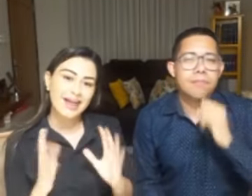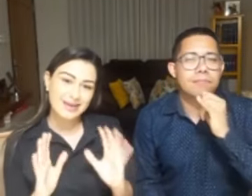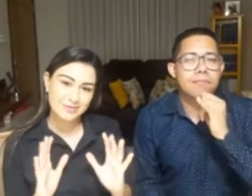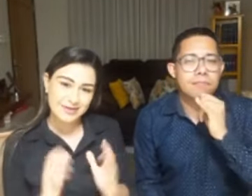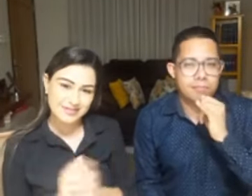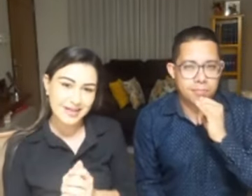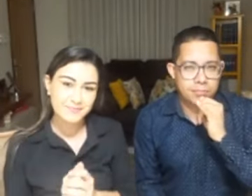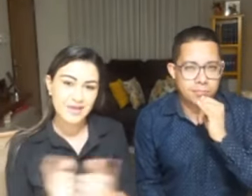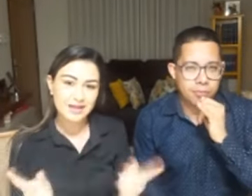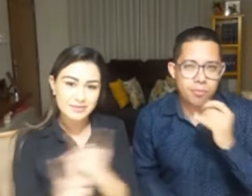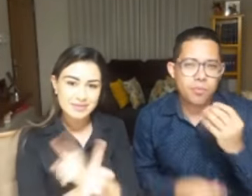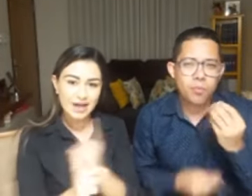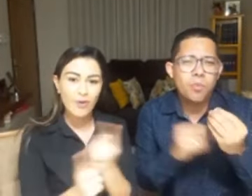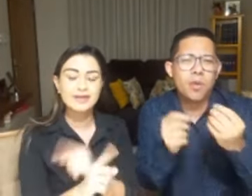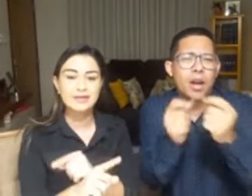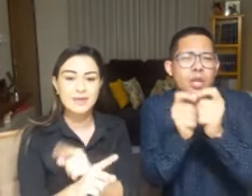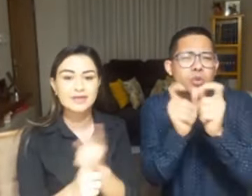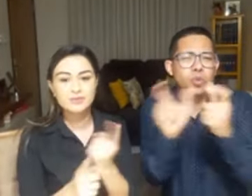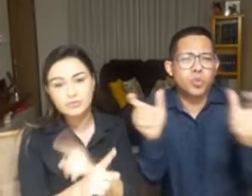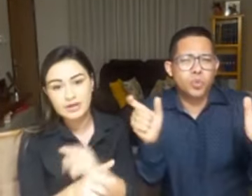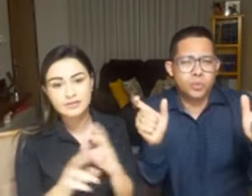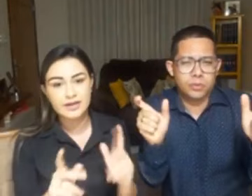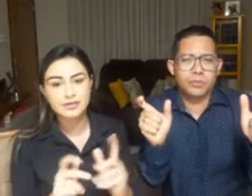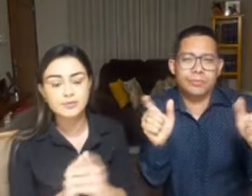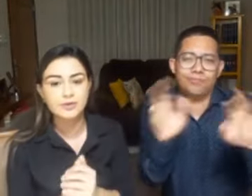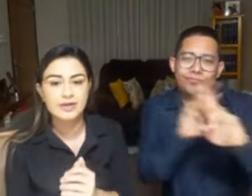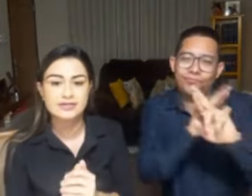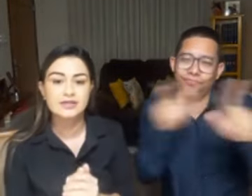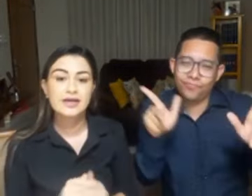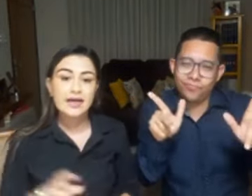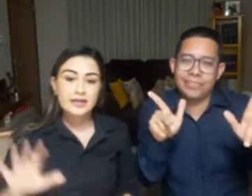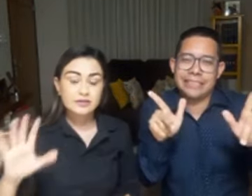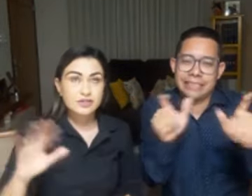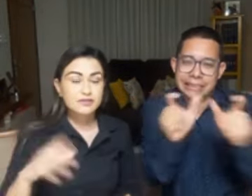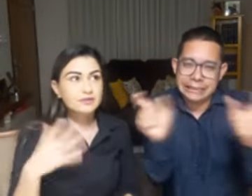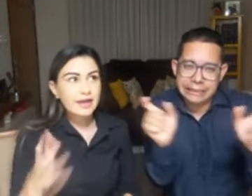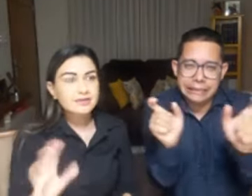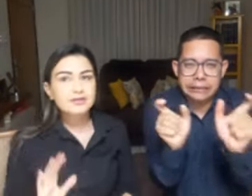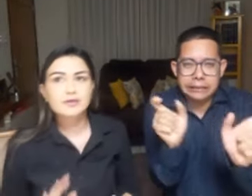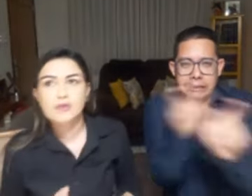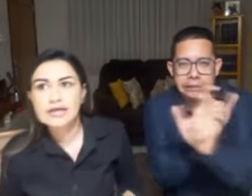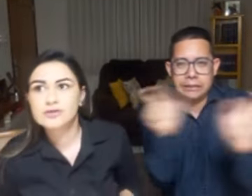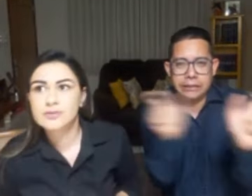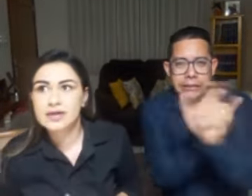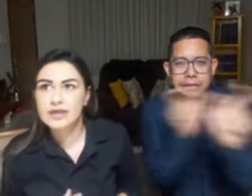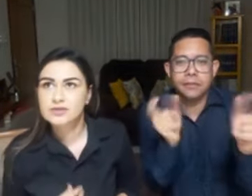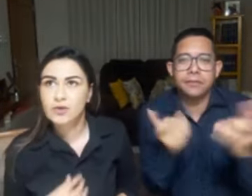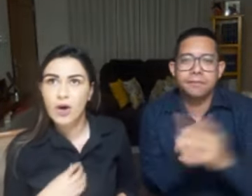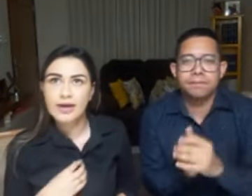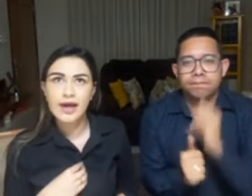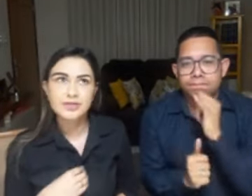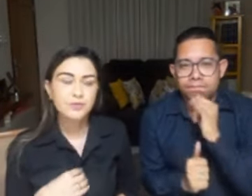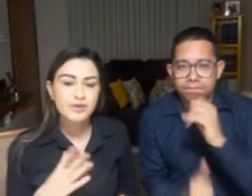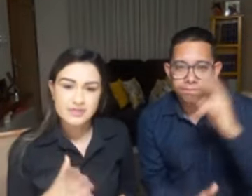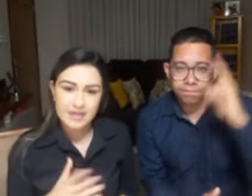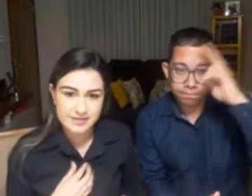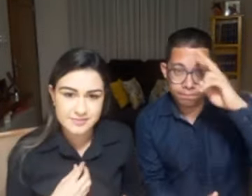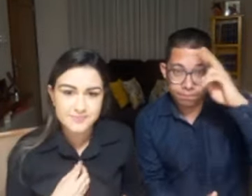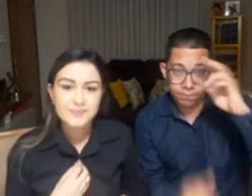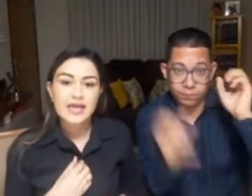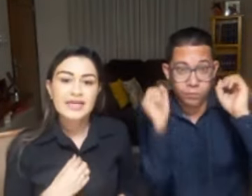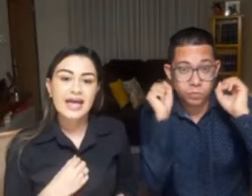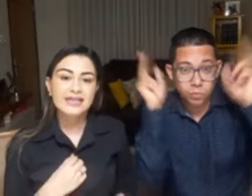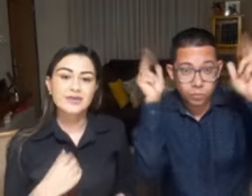fala na Libras, né? Que a Libras, a ordem também, a estrutura é diferente do português. Então, a gente está ensinando lá sobre a história de